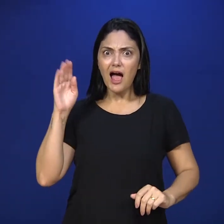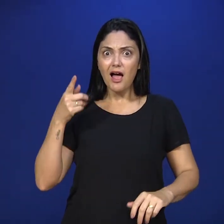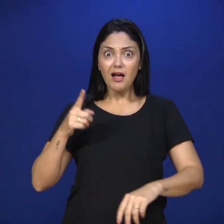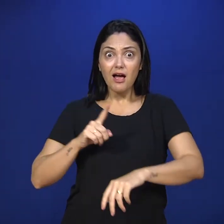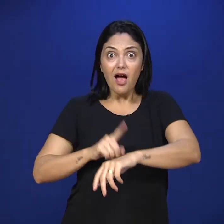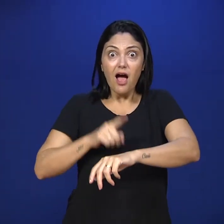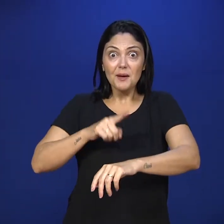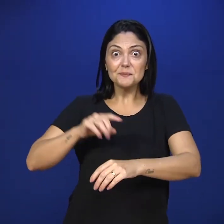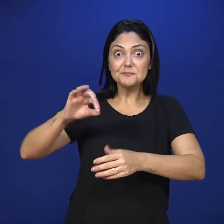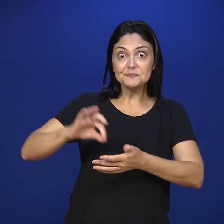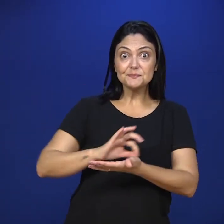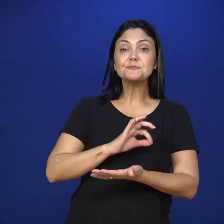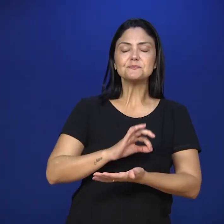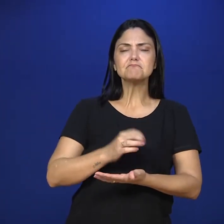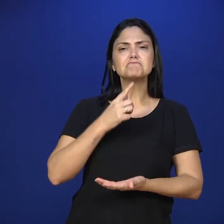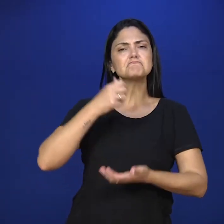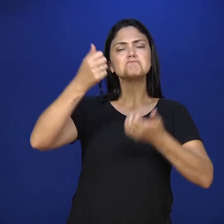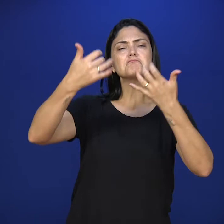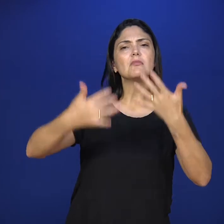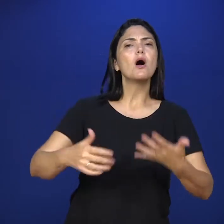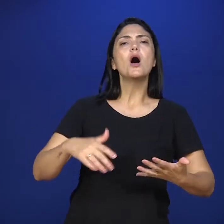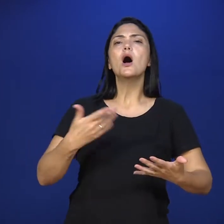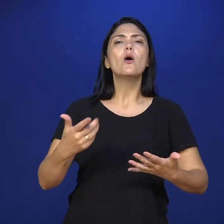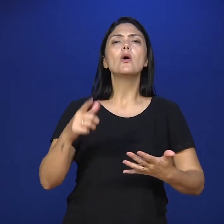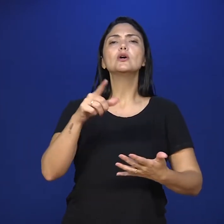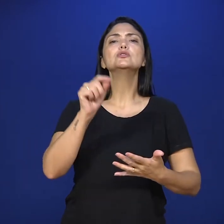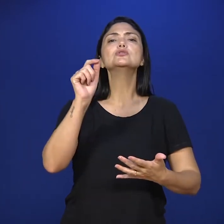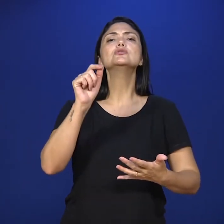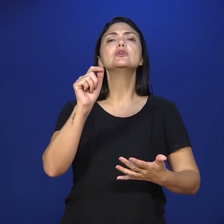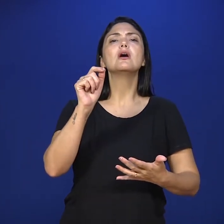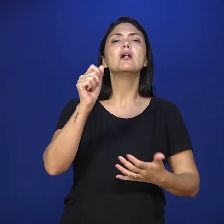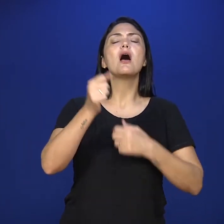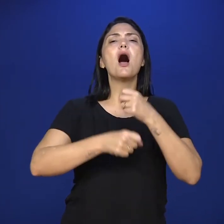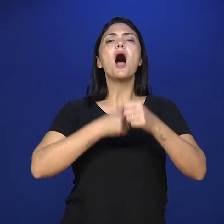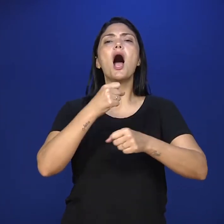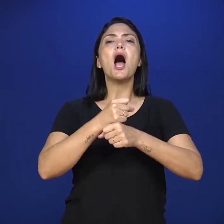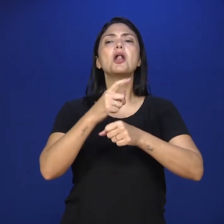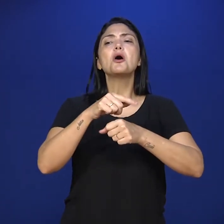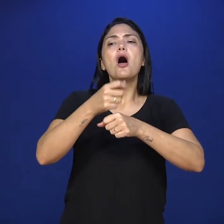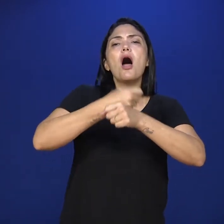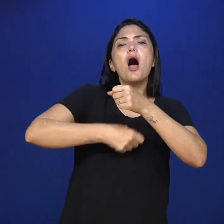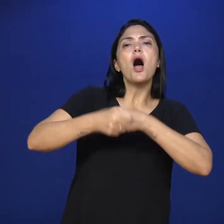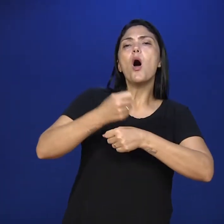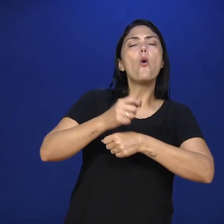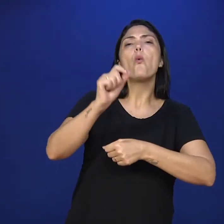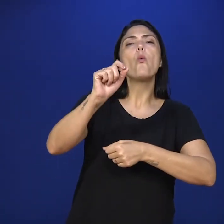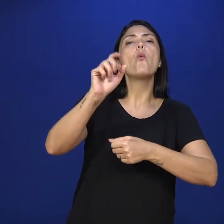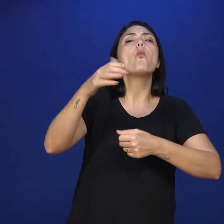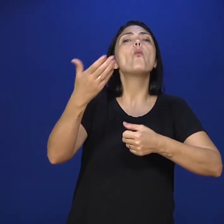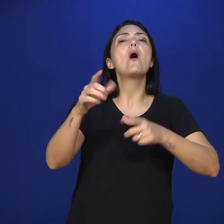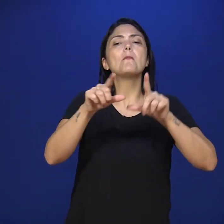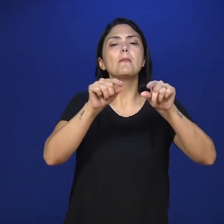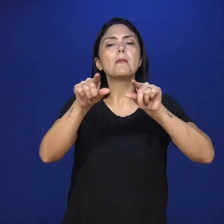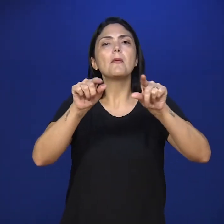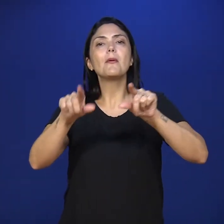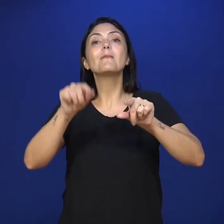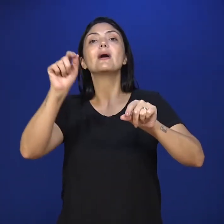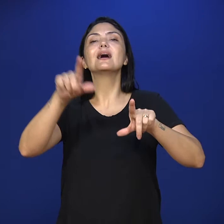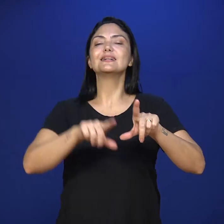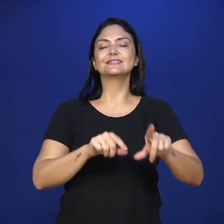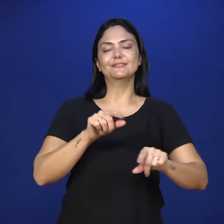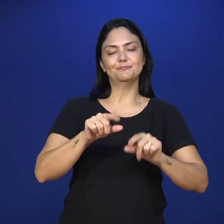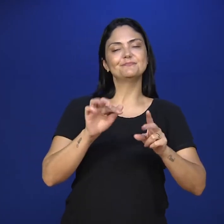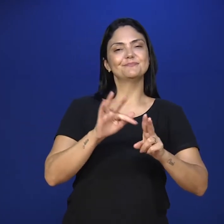da inscrição indicar apenas um ano resultado do Enem que deseja utilizar para o processo seletivo